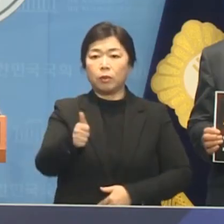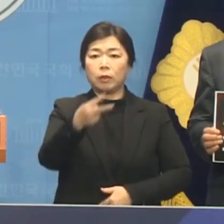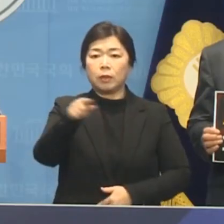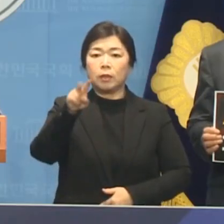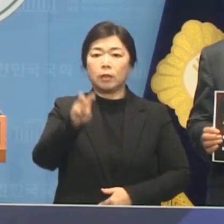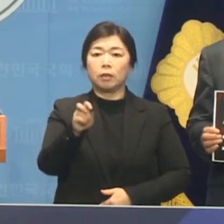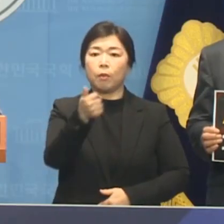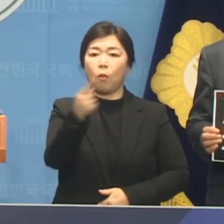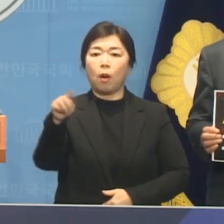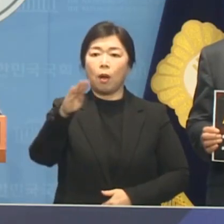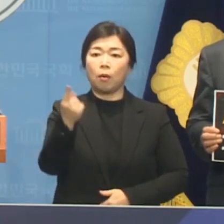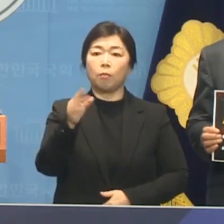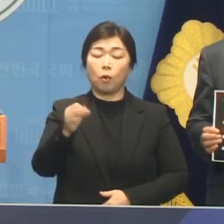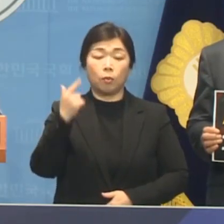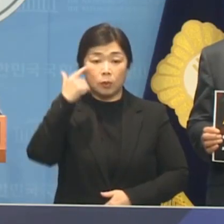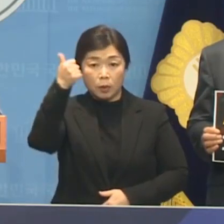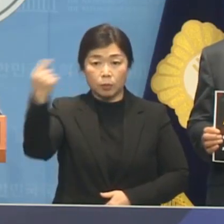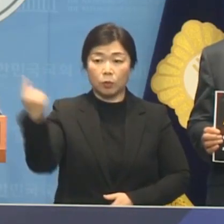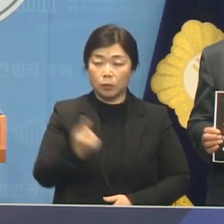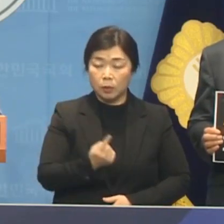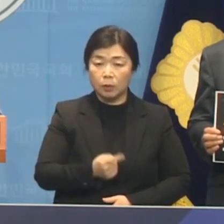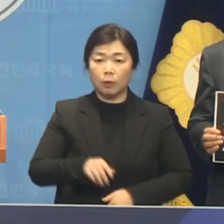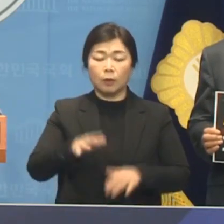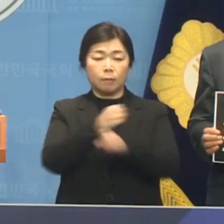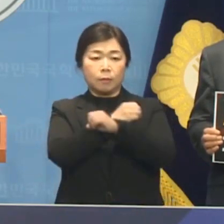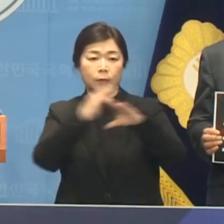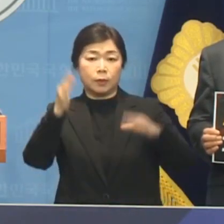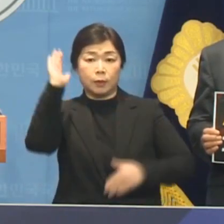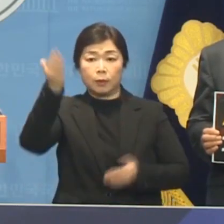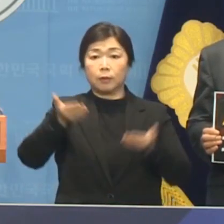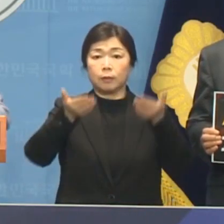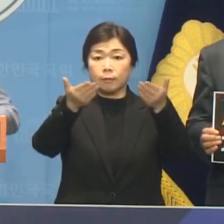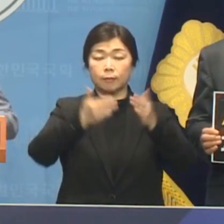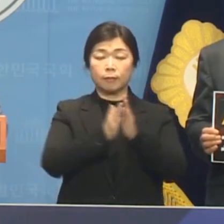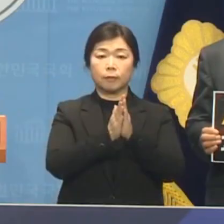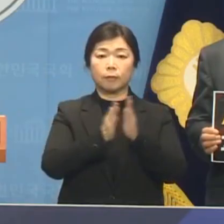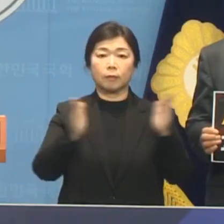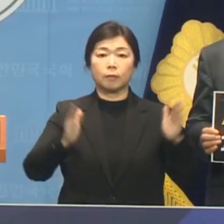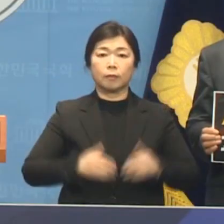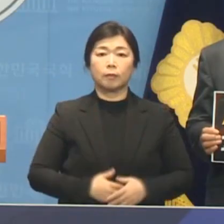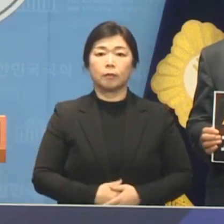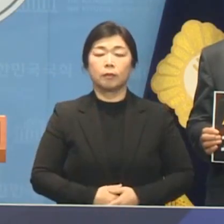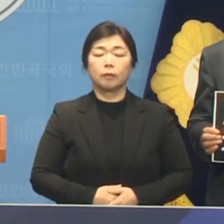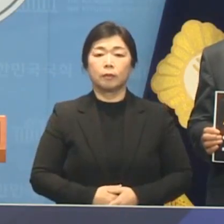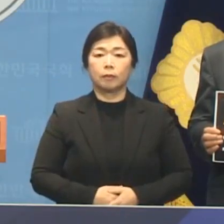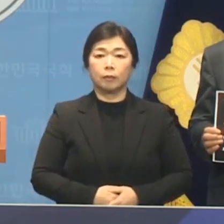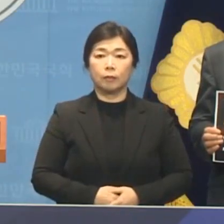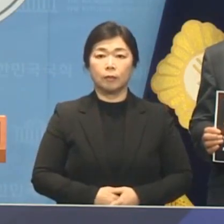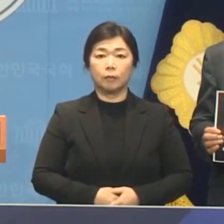심화보 목사님께서 나오셔서 모두 바른 말씀해 주시겠습니다.